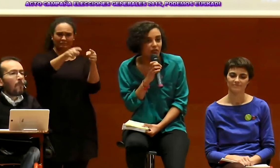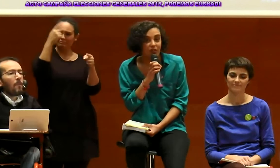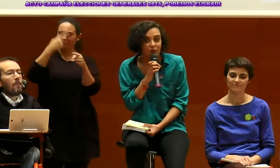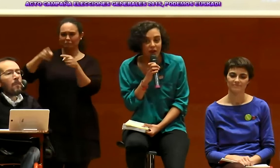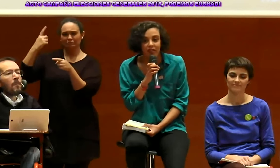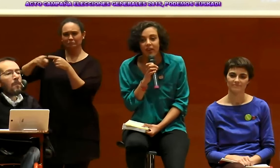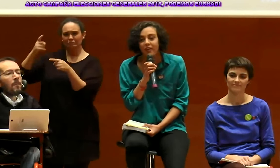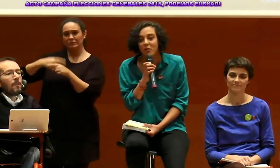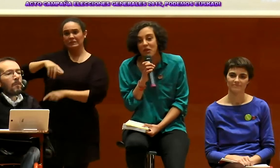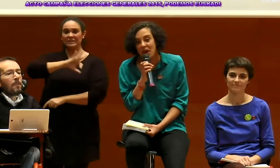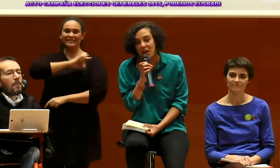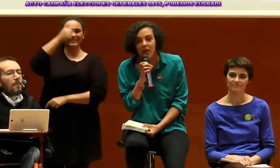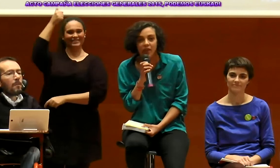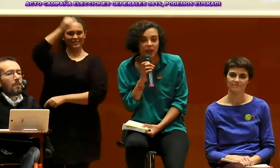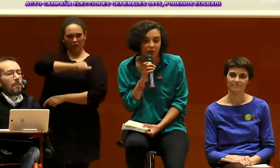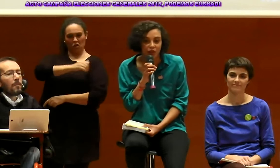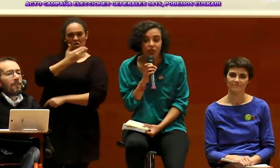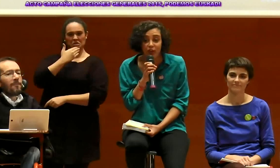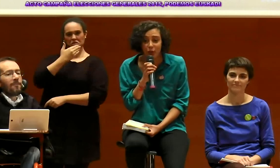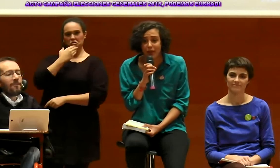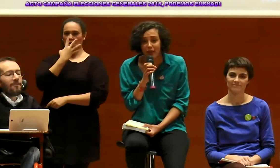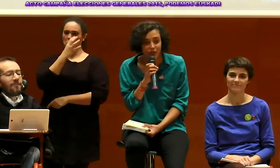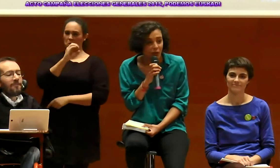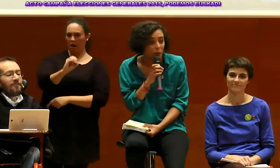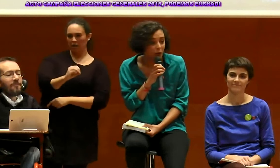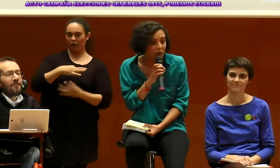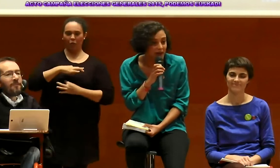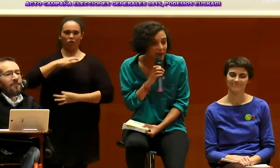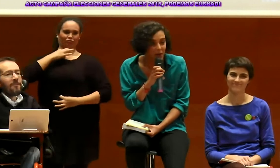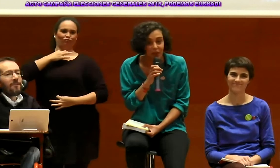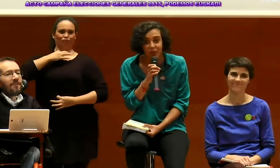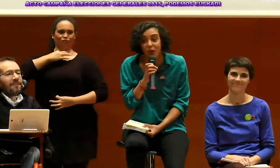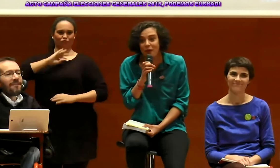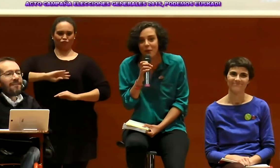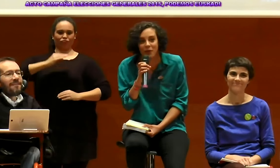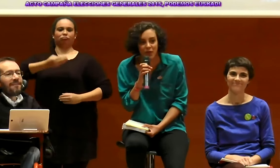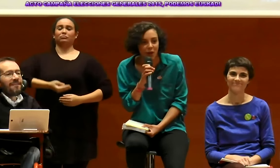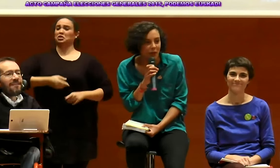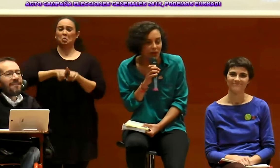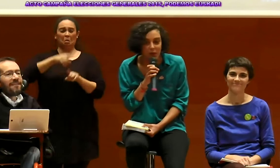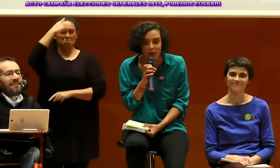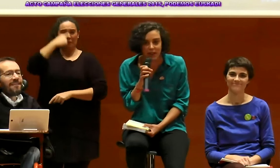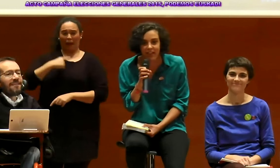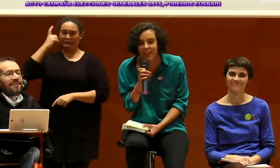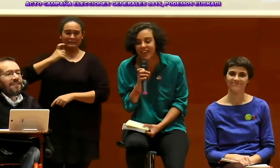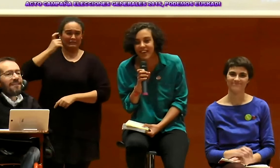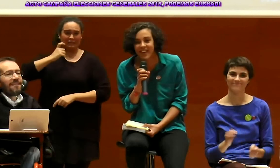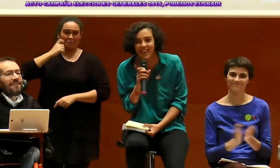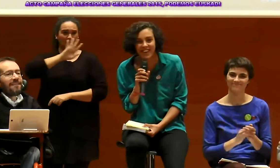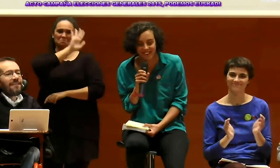los señores de mediana edad, canosos, encorbatados y con un poco de barriga. Parece que son el 90% de la población del país.